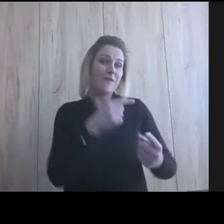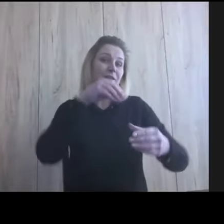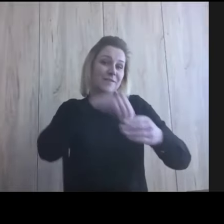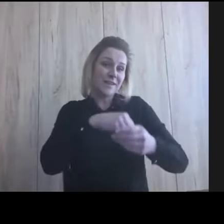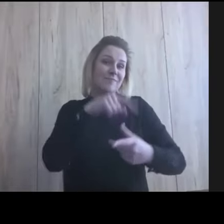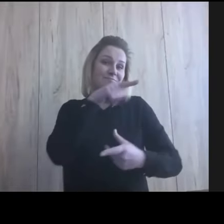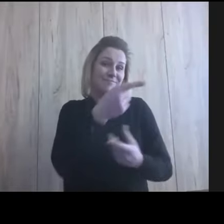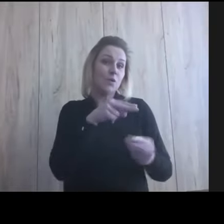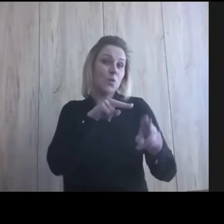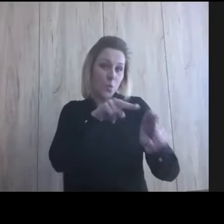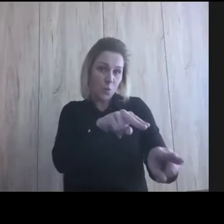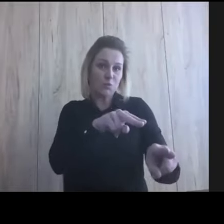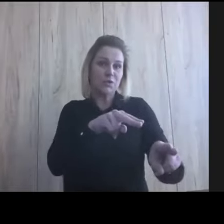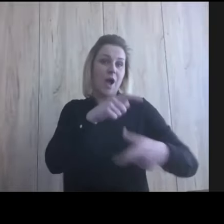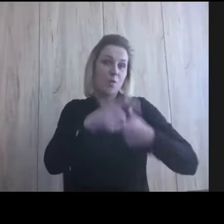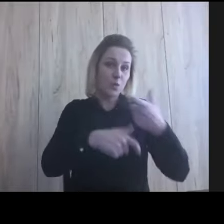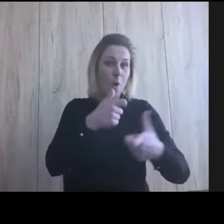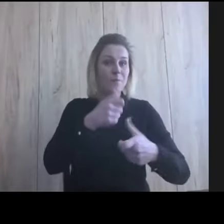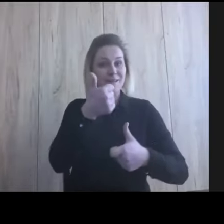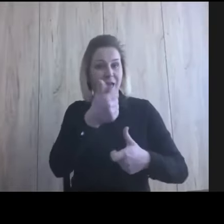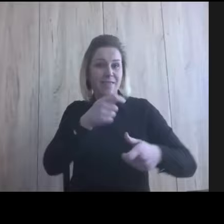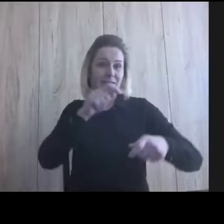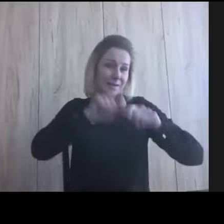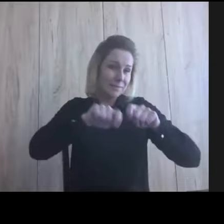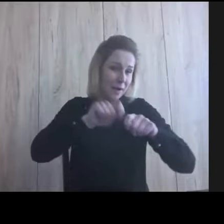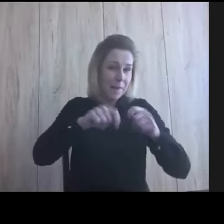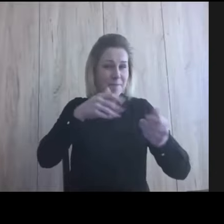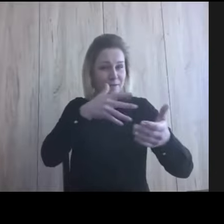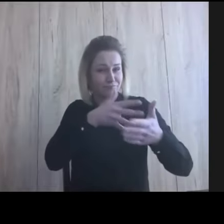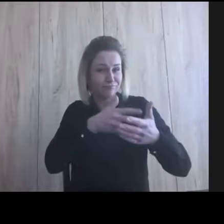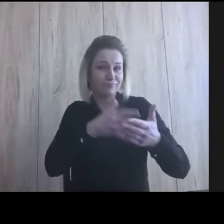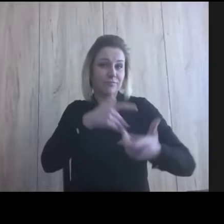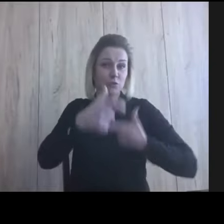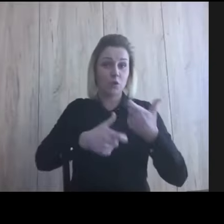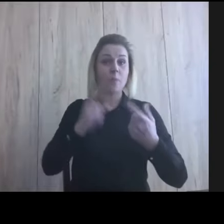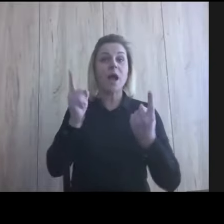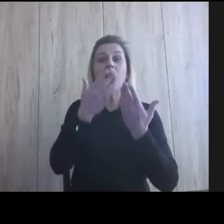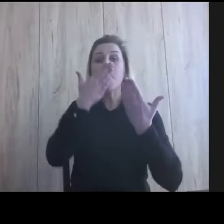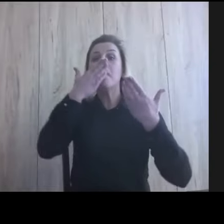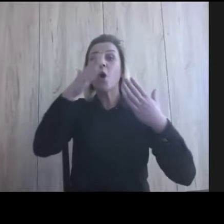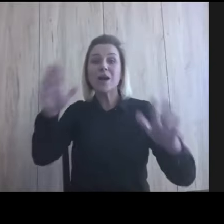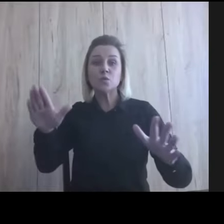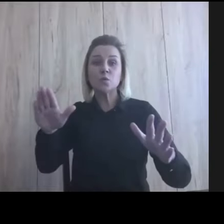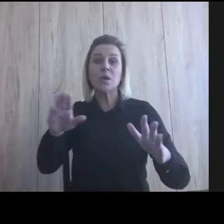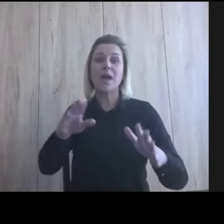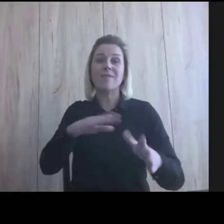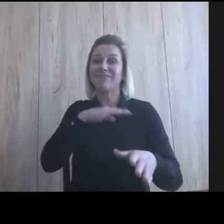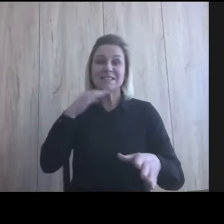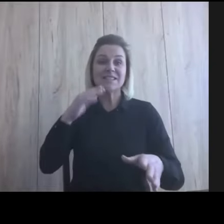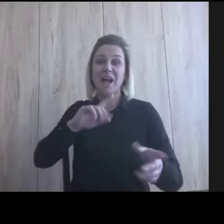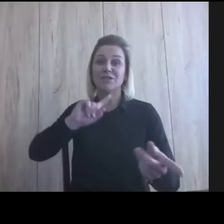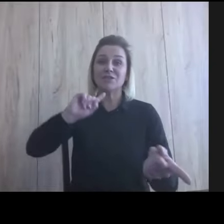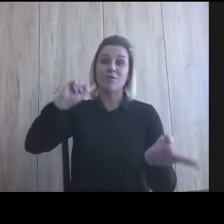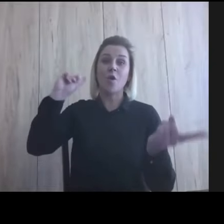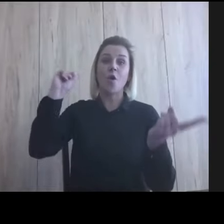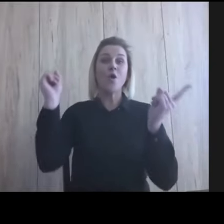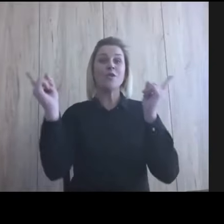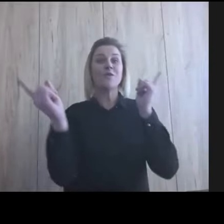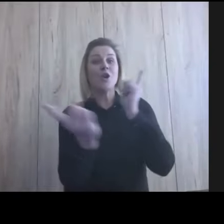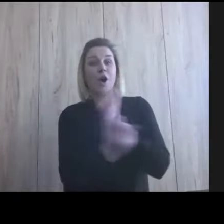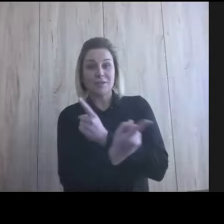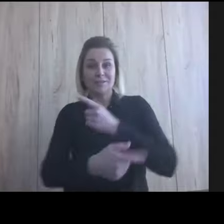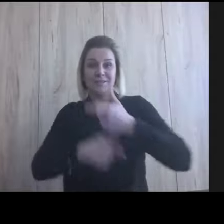pani uczestniczką pewnego eksperymentu, ale to właśnie pokazuje, że wystarczy zmienić obszar,